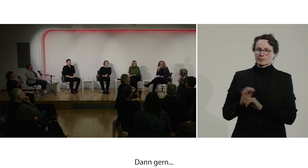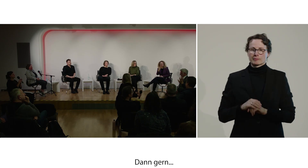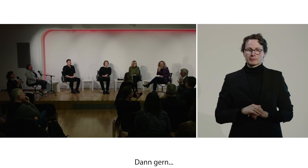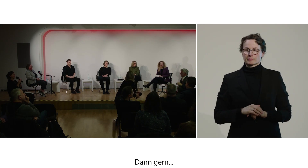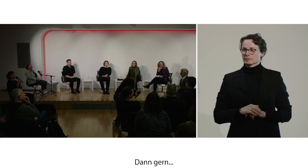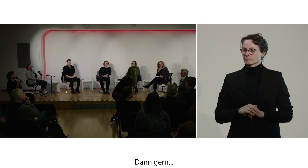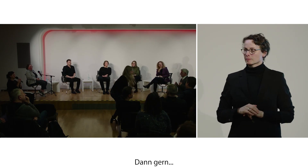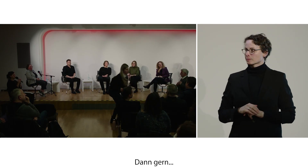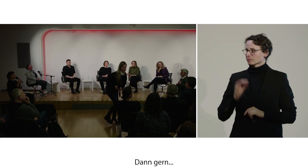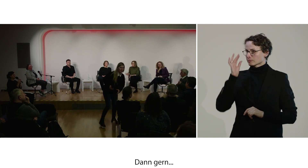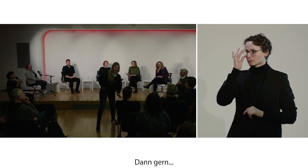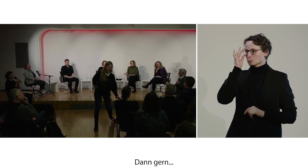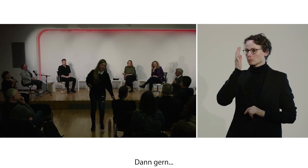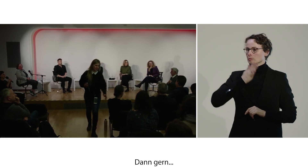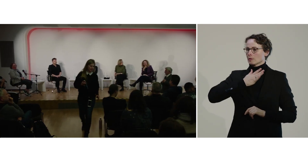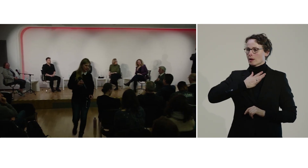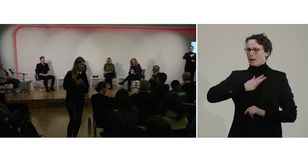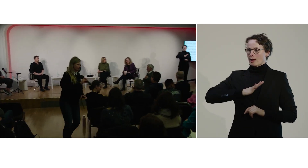Dann gerne.